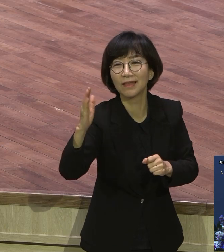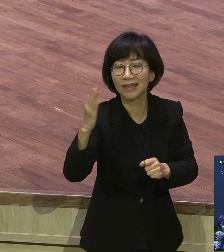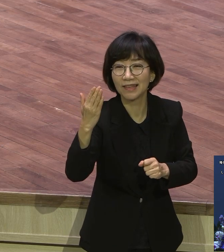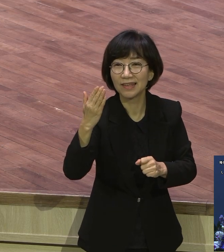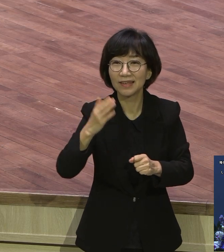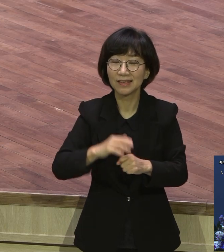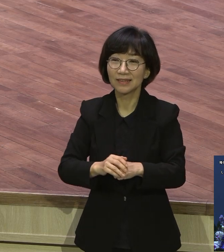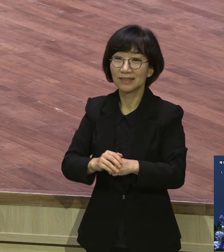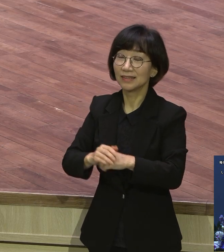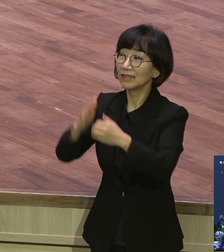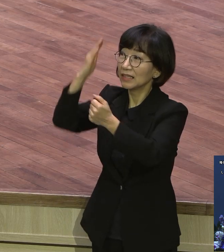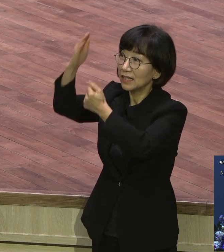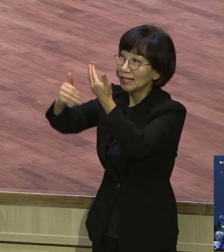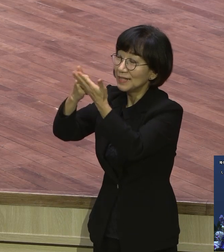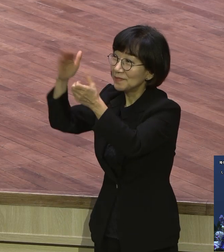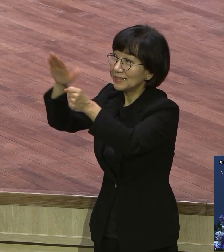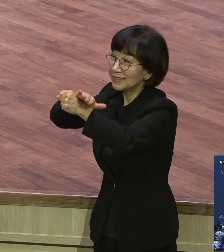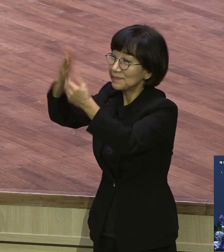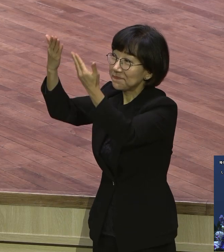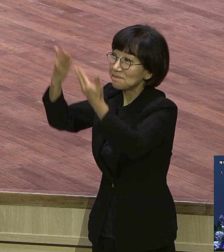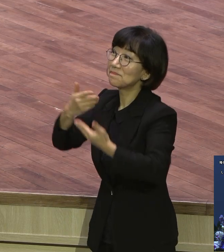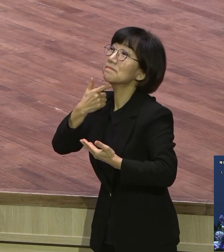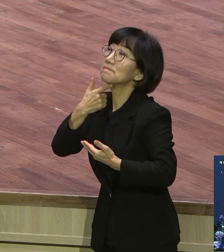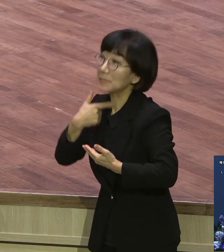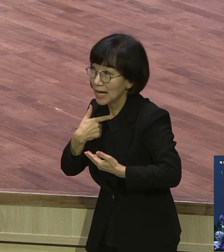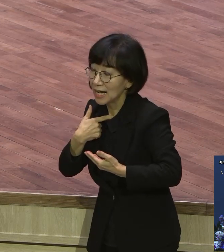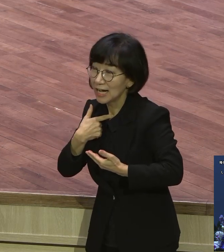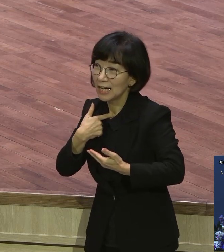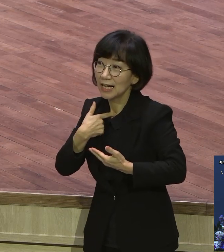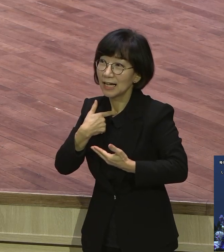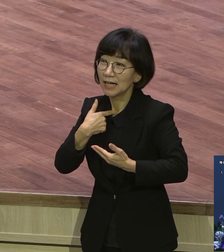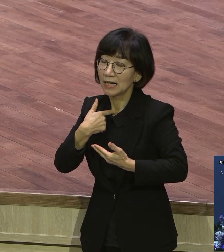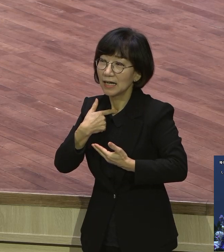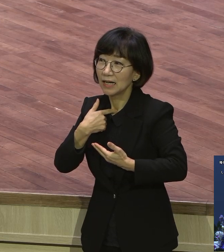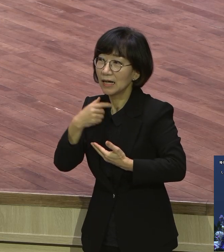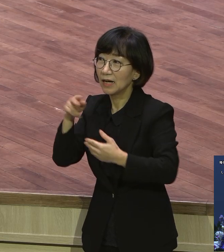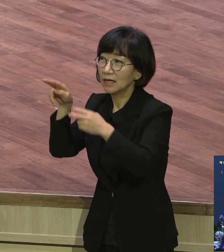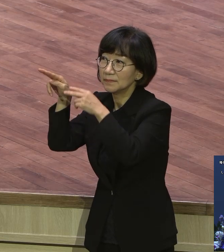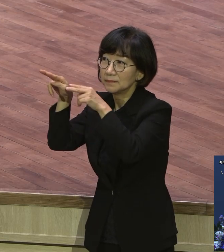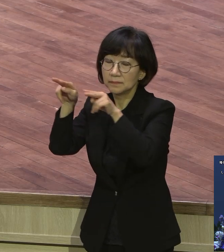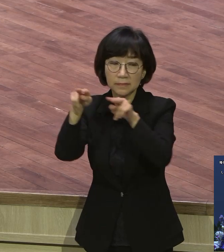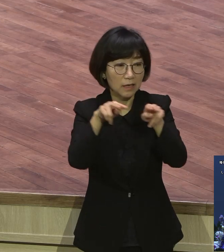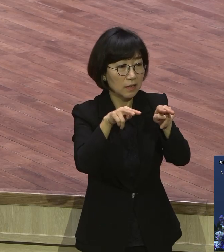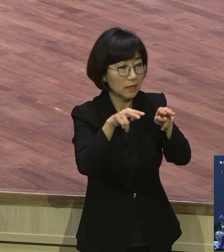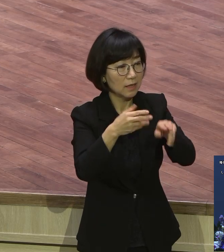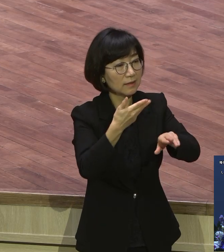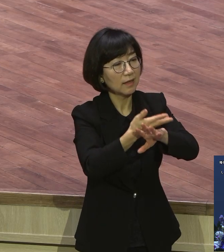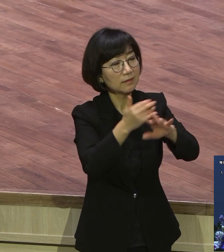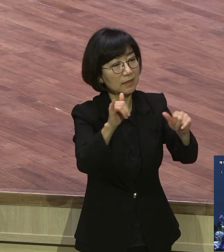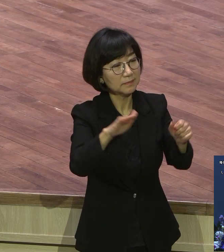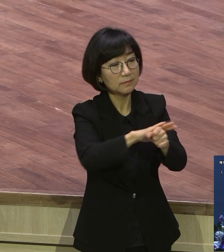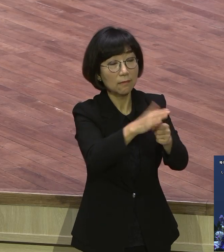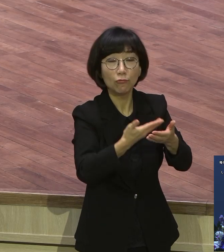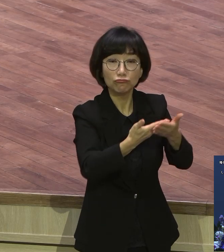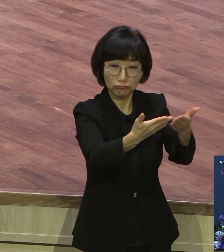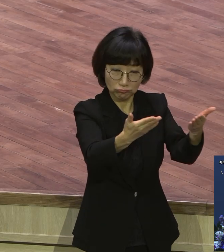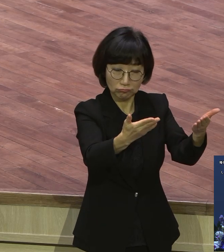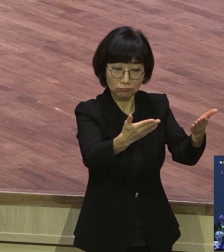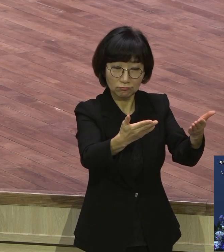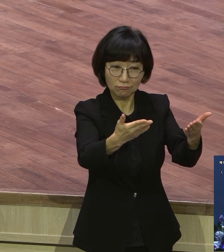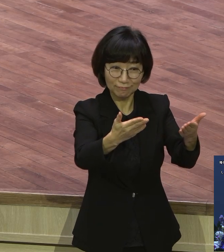하나님의 사랑을 받은 사람 다른 사람을 사랑하는 것이 지극히 자연스러운 거예요 내가